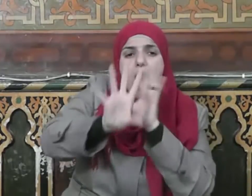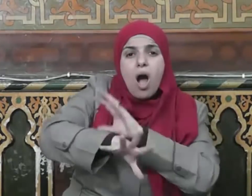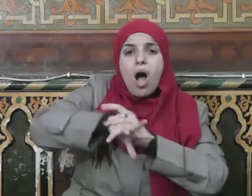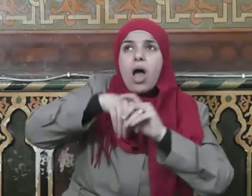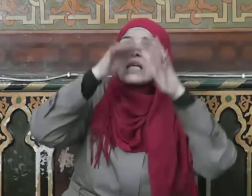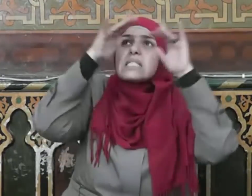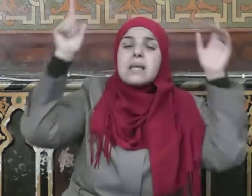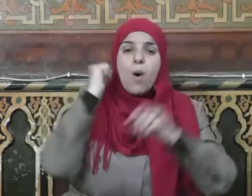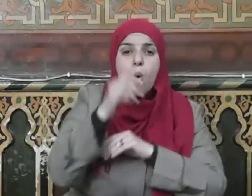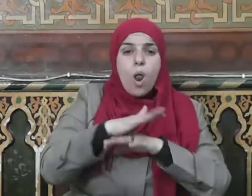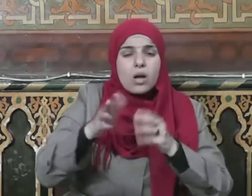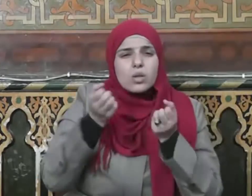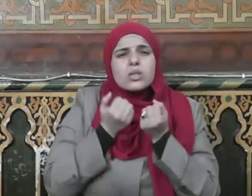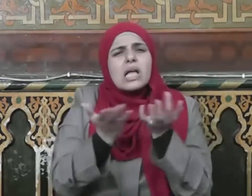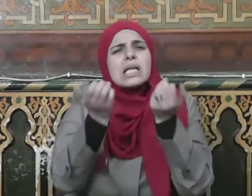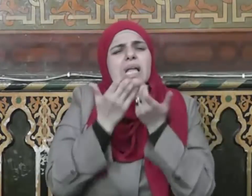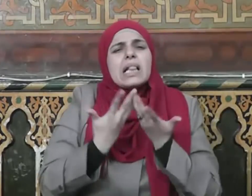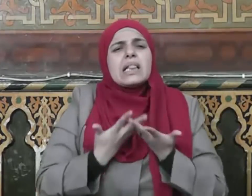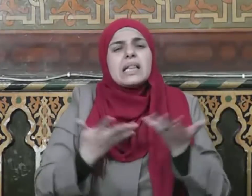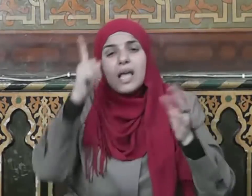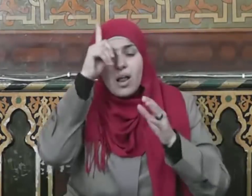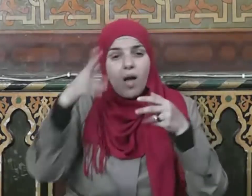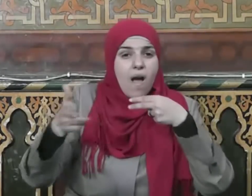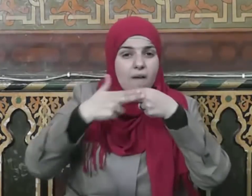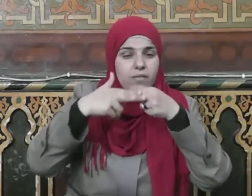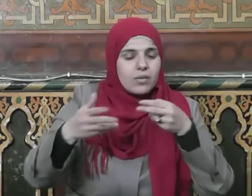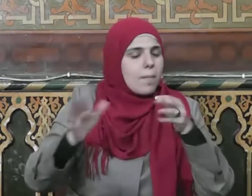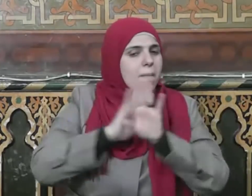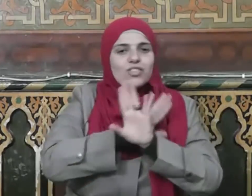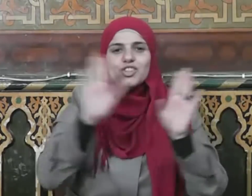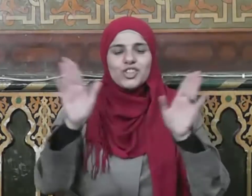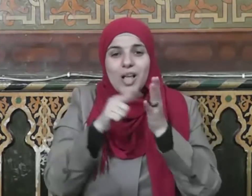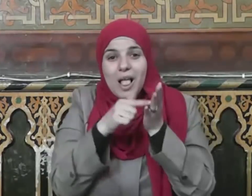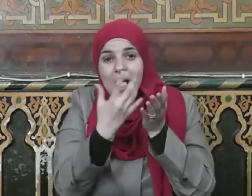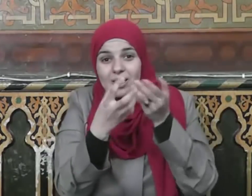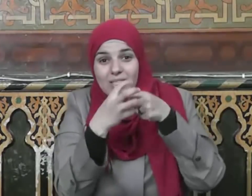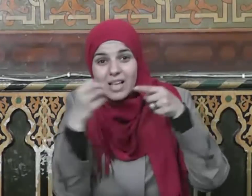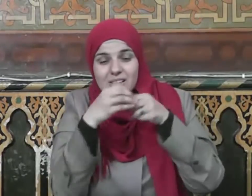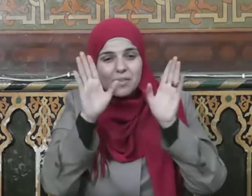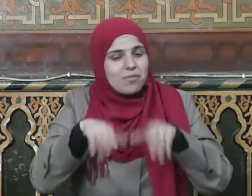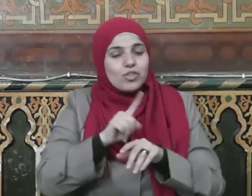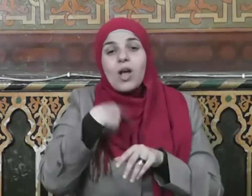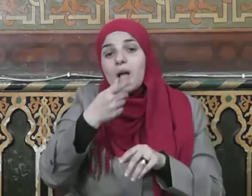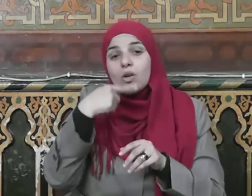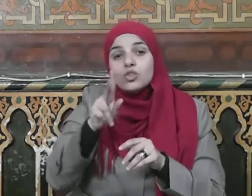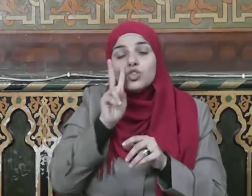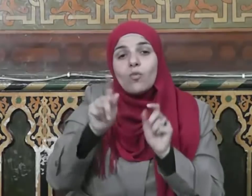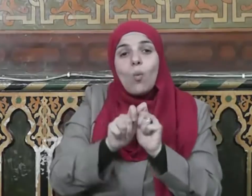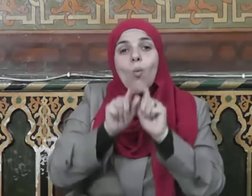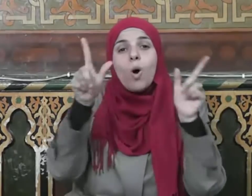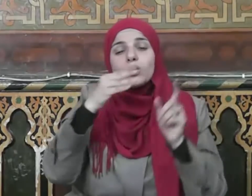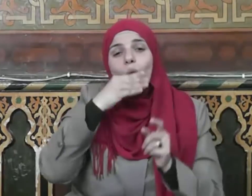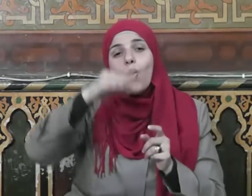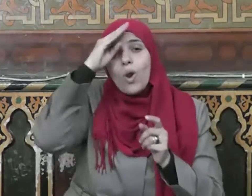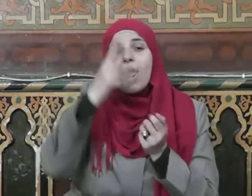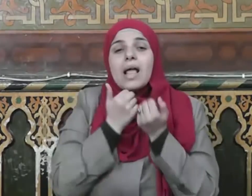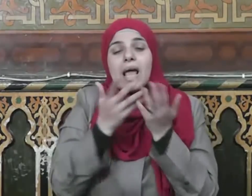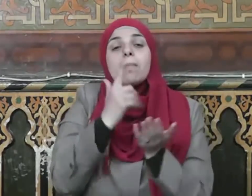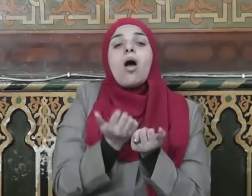والأرض فإنه لم يغض ما في يده. ولقد بين القرآن الكريم أن الكرم من أخلاق